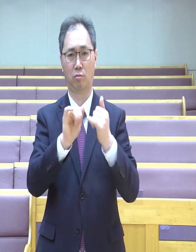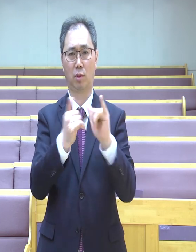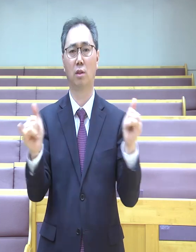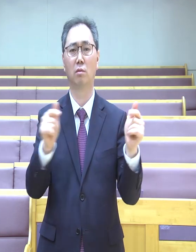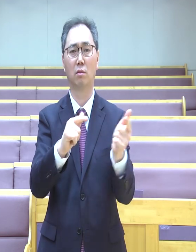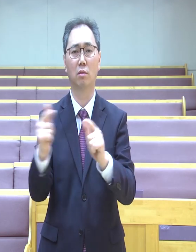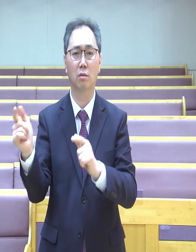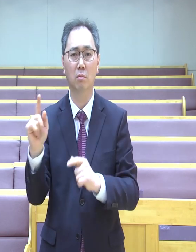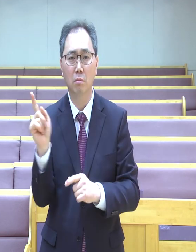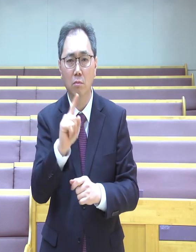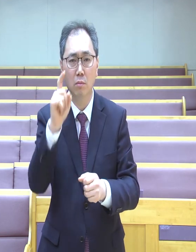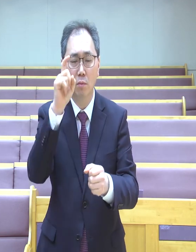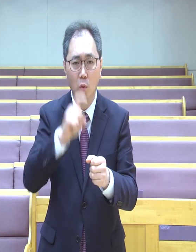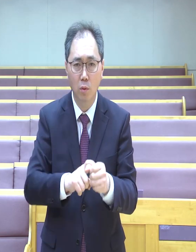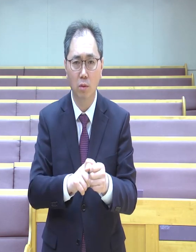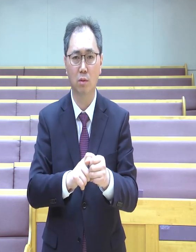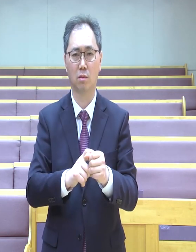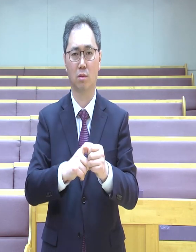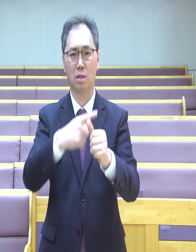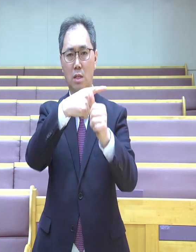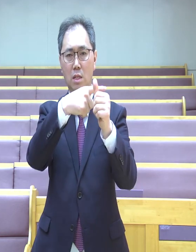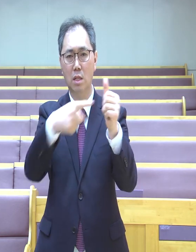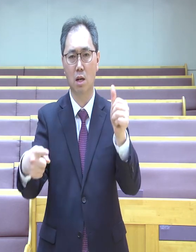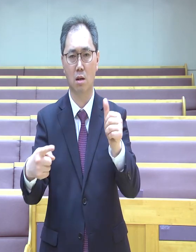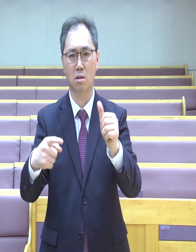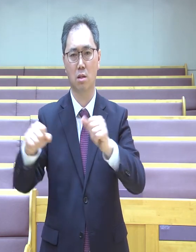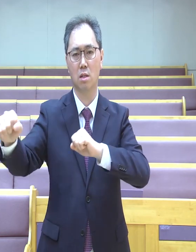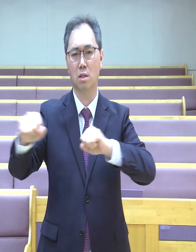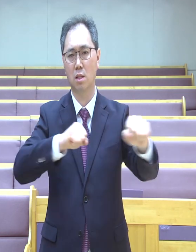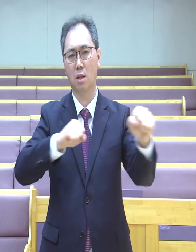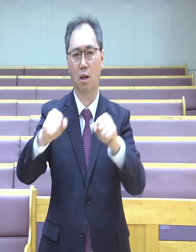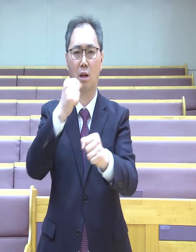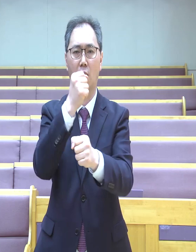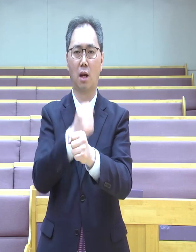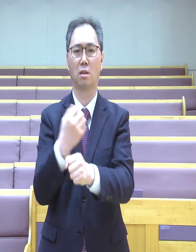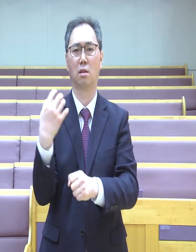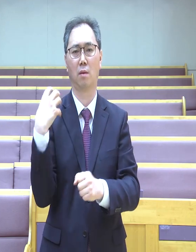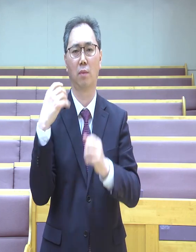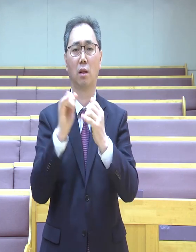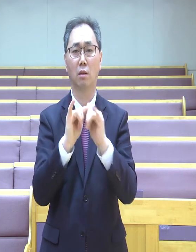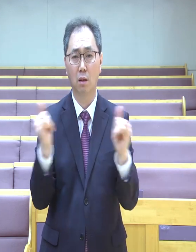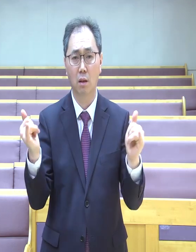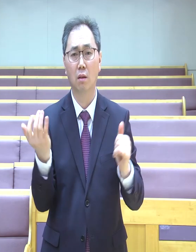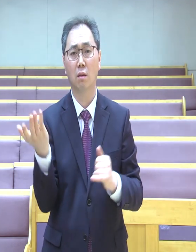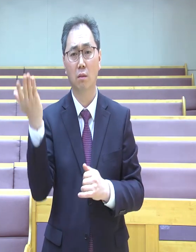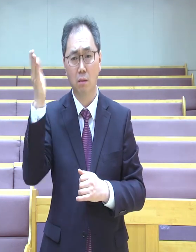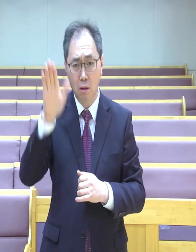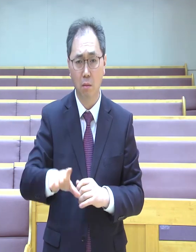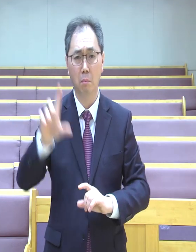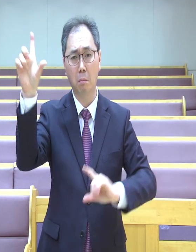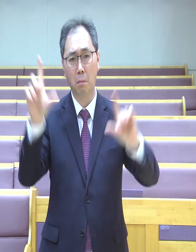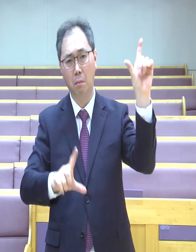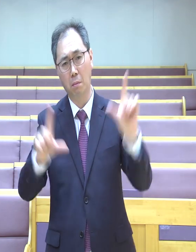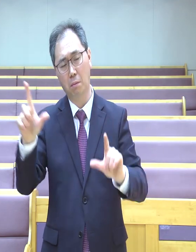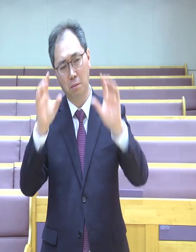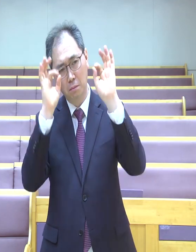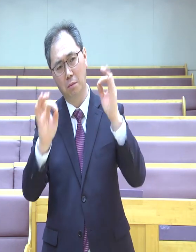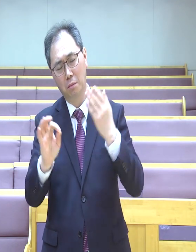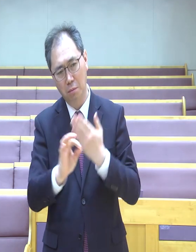친히 집행하는 담당자들입니다. 그런데 이들의 행동을 보면 마치 구경꾼과 같은